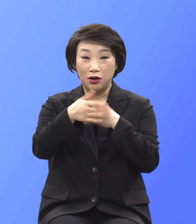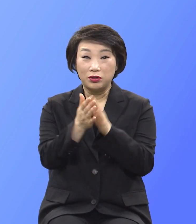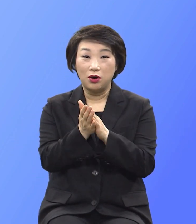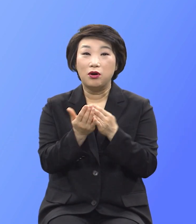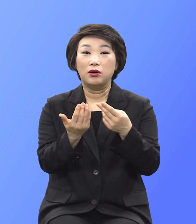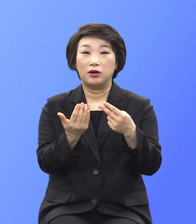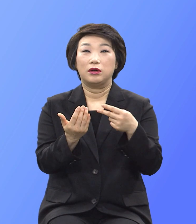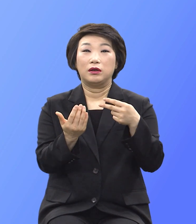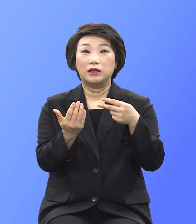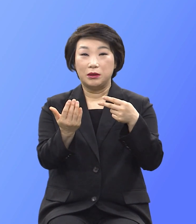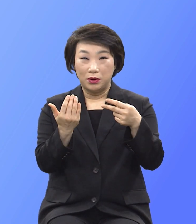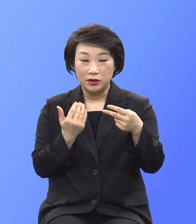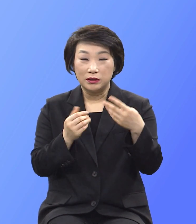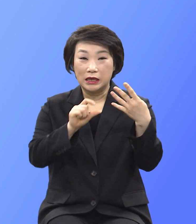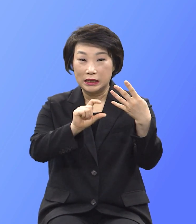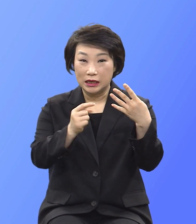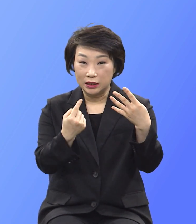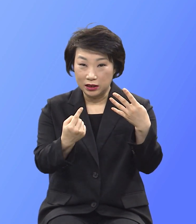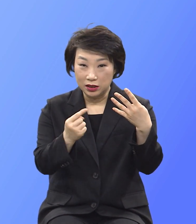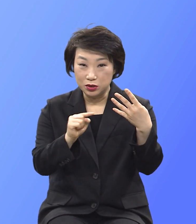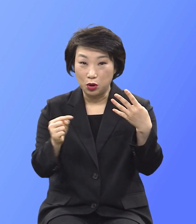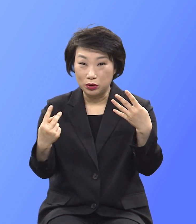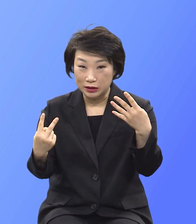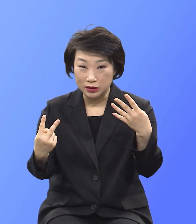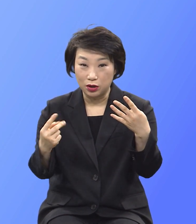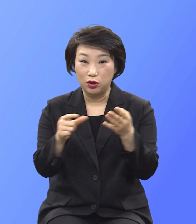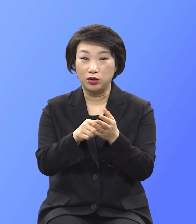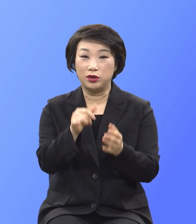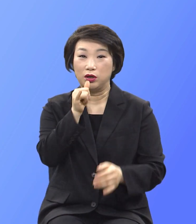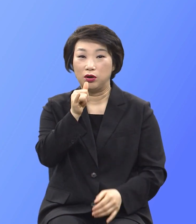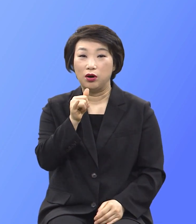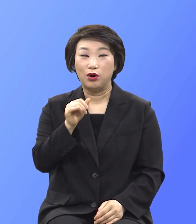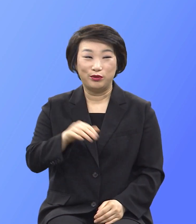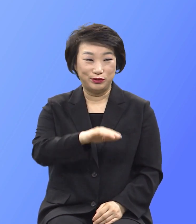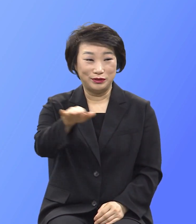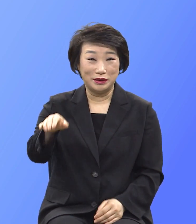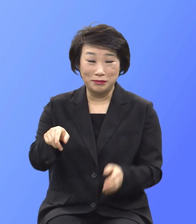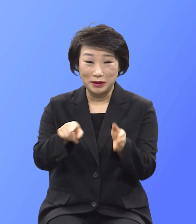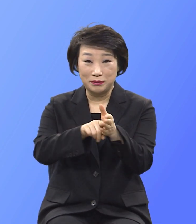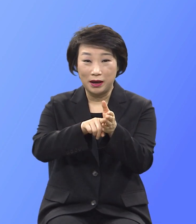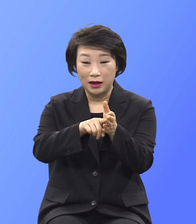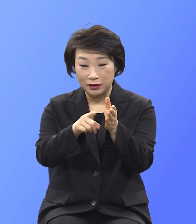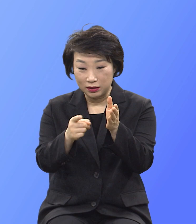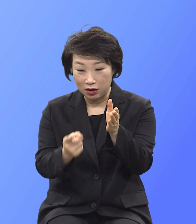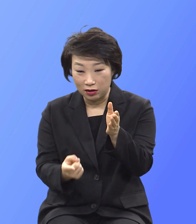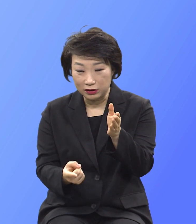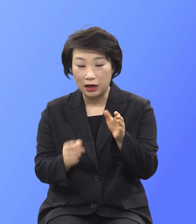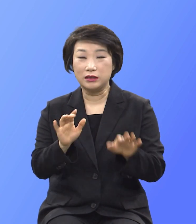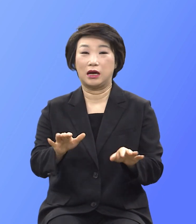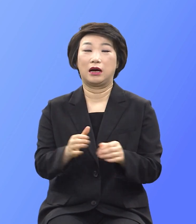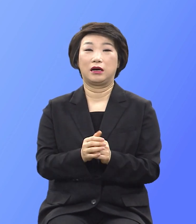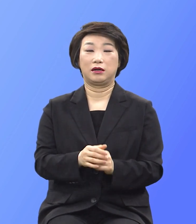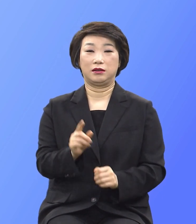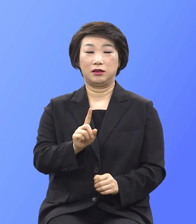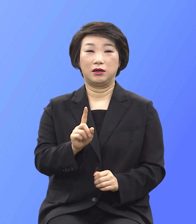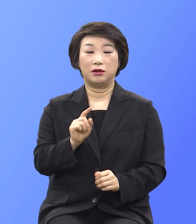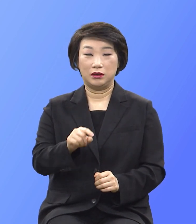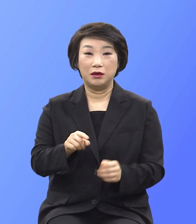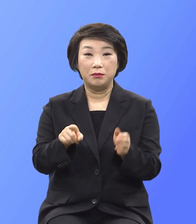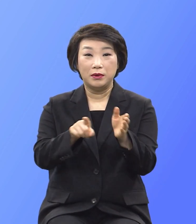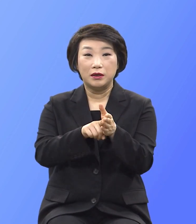디모데전서 4장 1절로 2절에 우리를 믿음에서 떠나, 다시 말해서